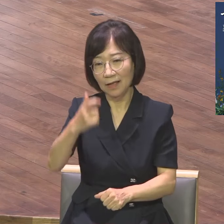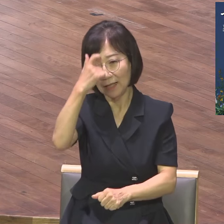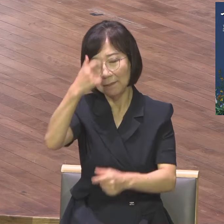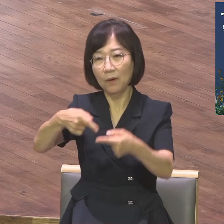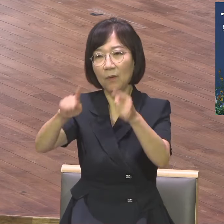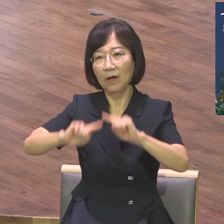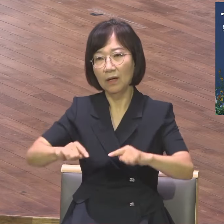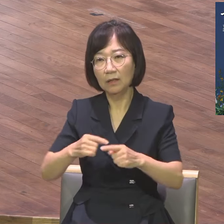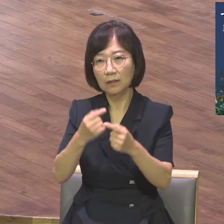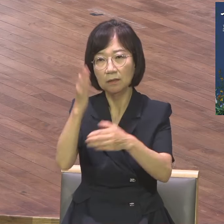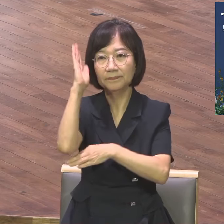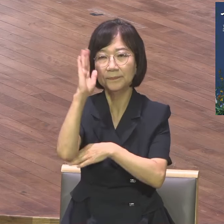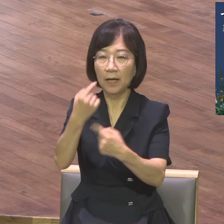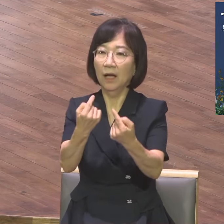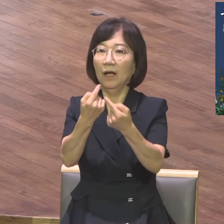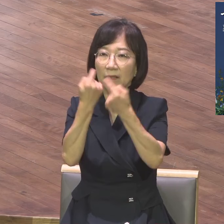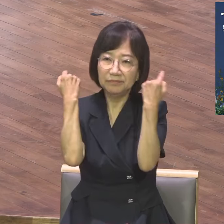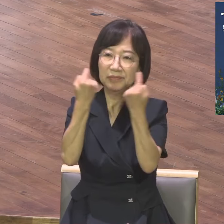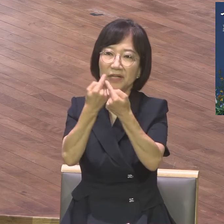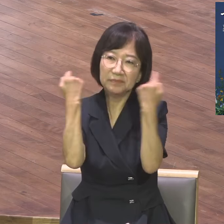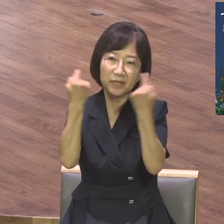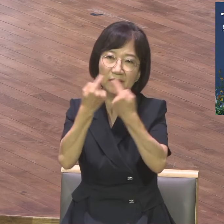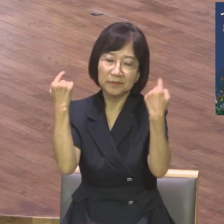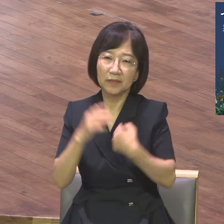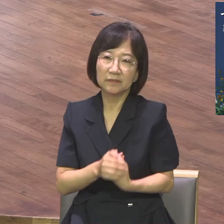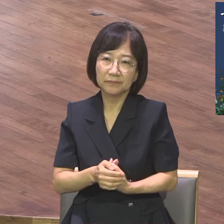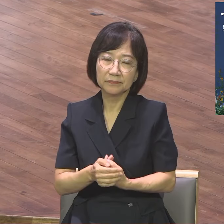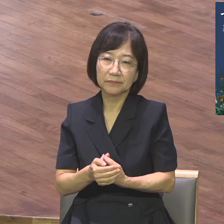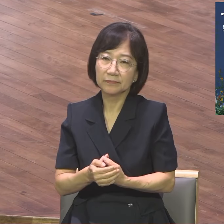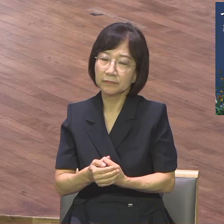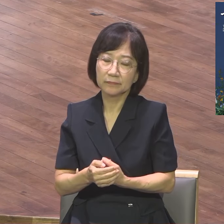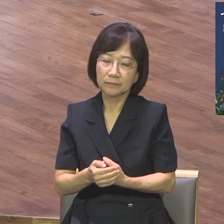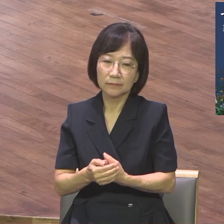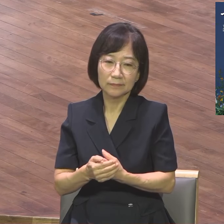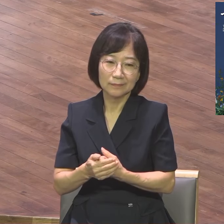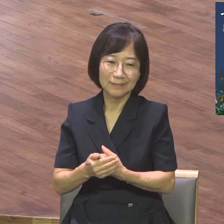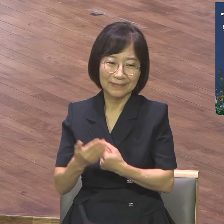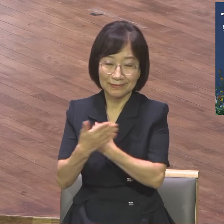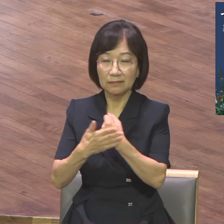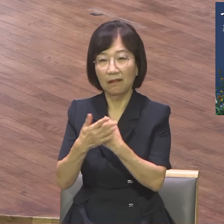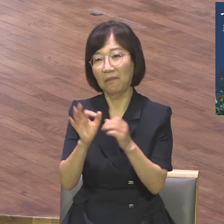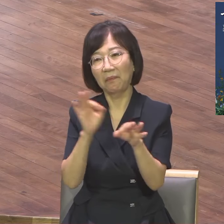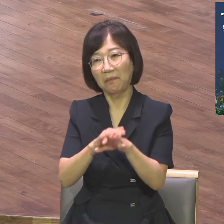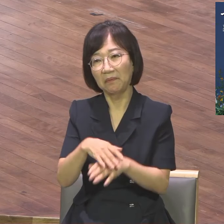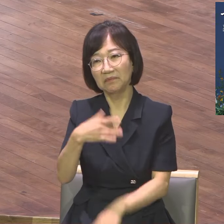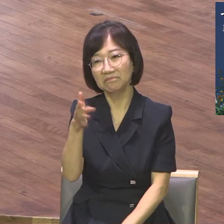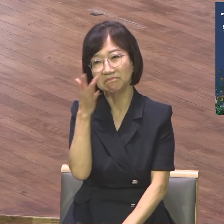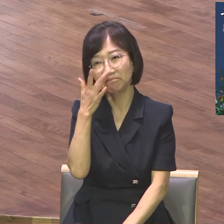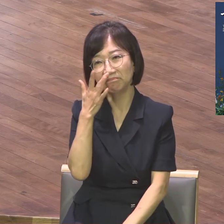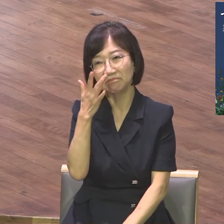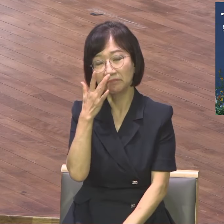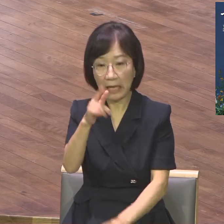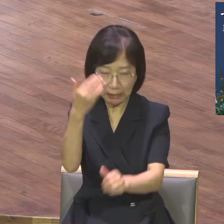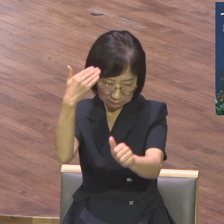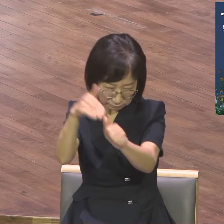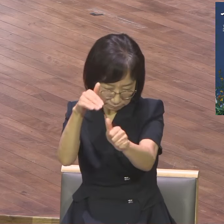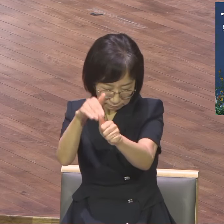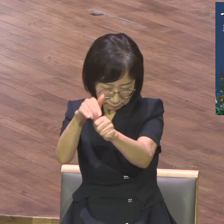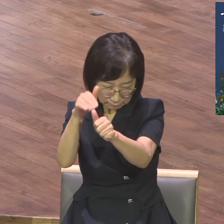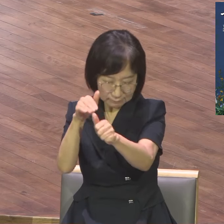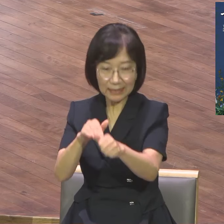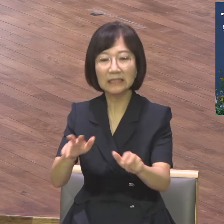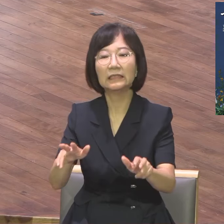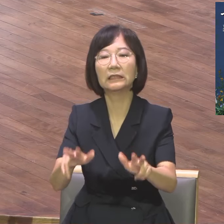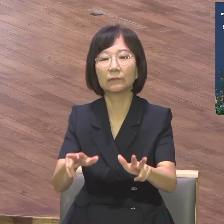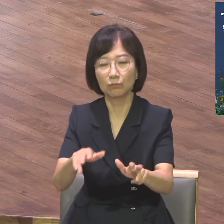은혜 못 받도록 말씀 성취 체험 못하도록 집요하게 방해 공작을 지금